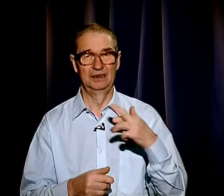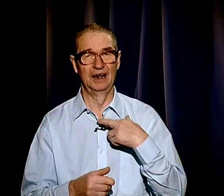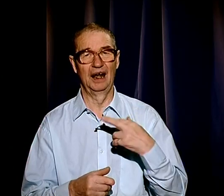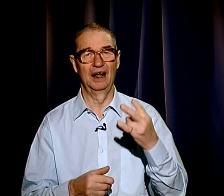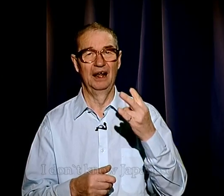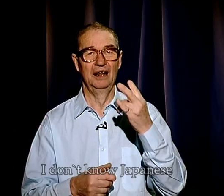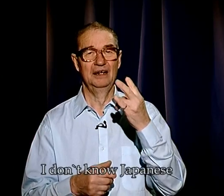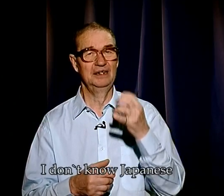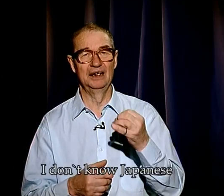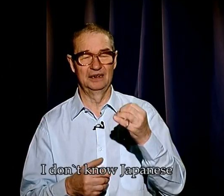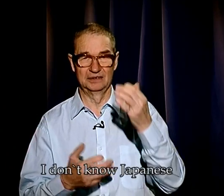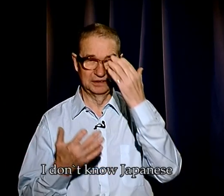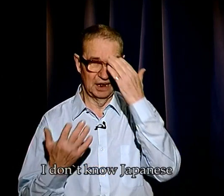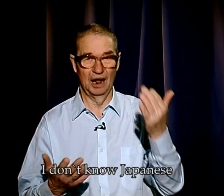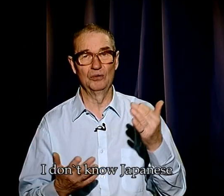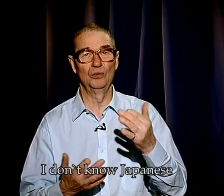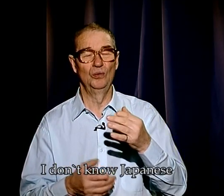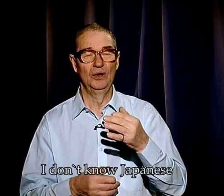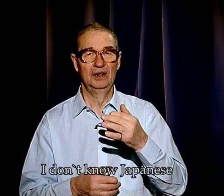Я не знаю